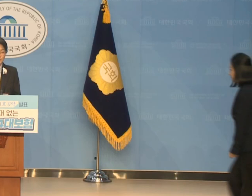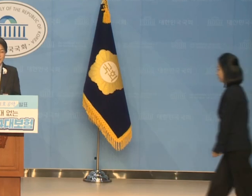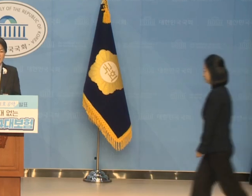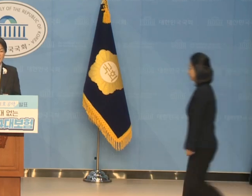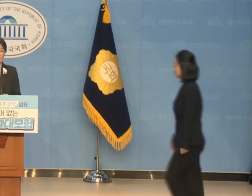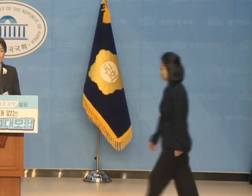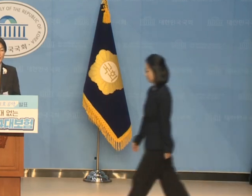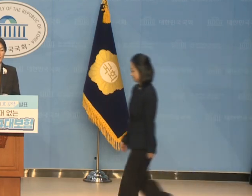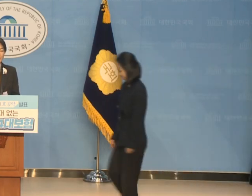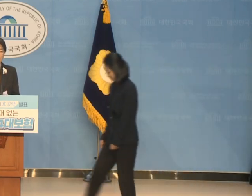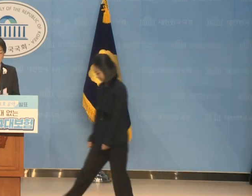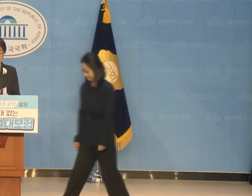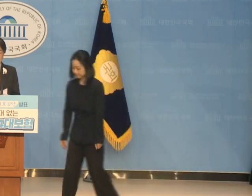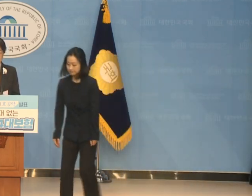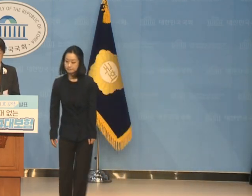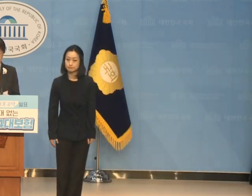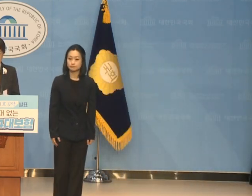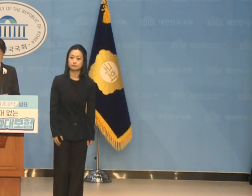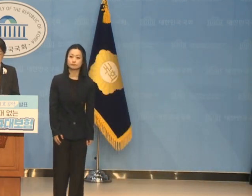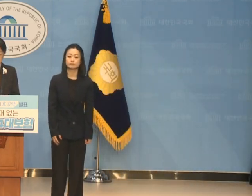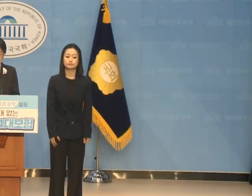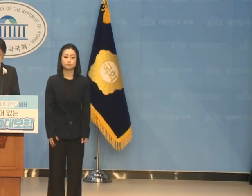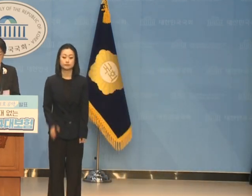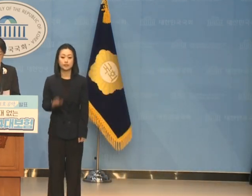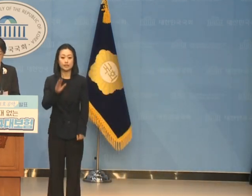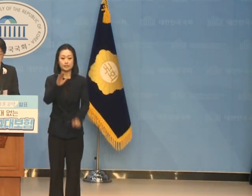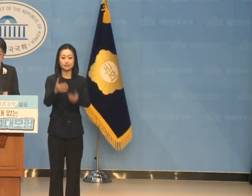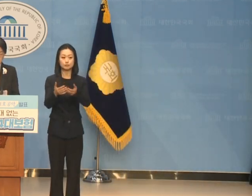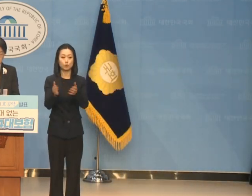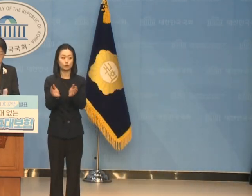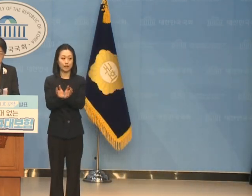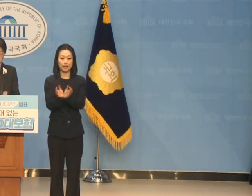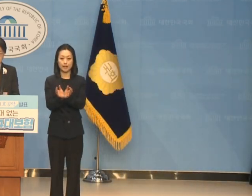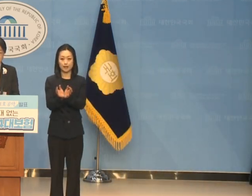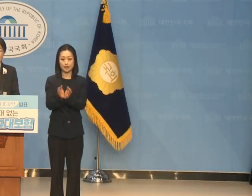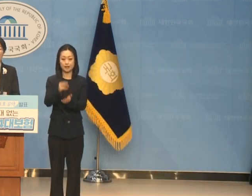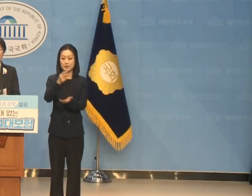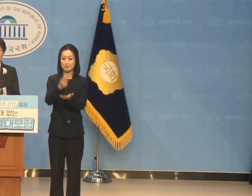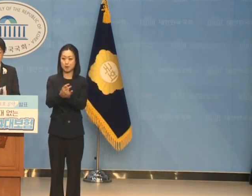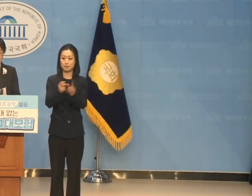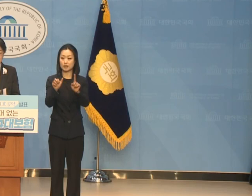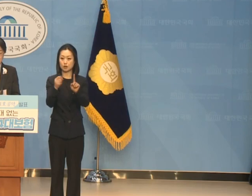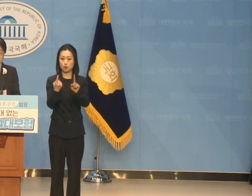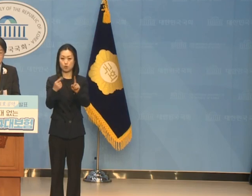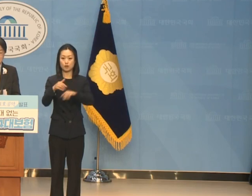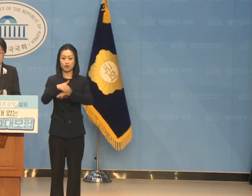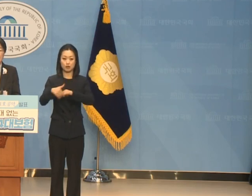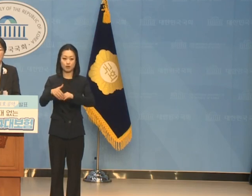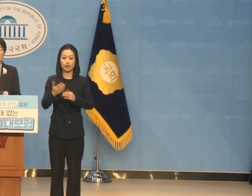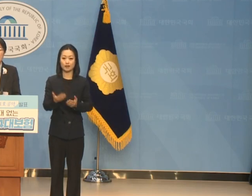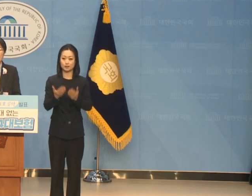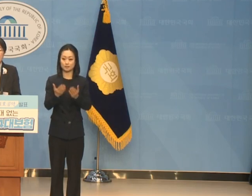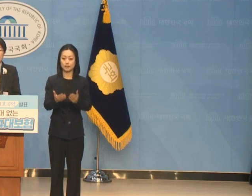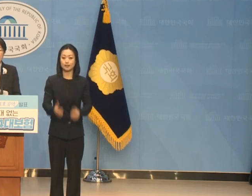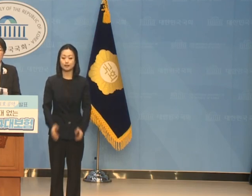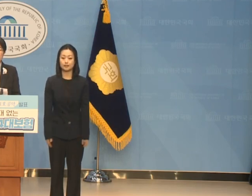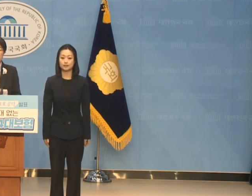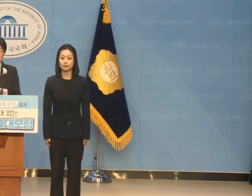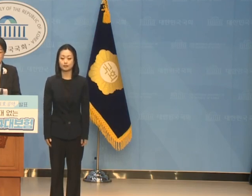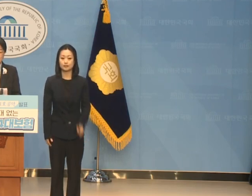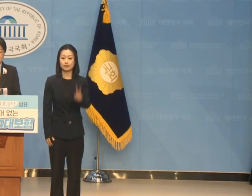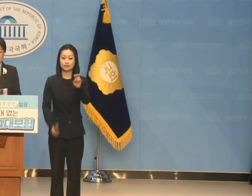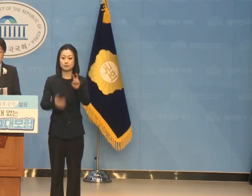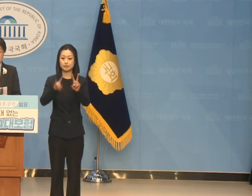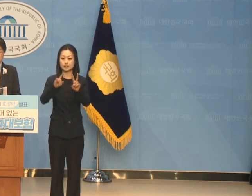네, 진보당 상임대표 윤희숙입니다. 진보당의 입법 1호 발표를 하도록 하겠습니다.